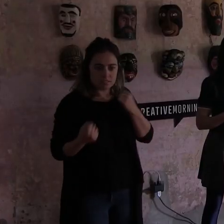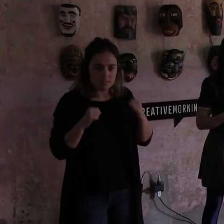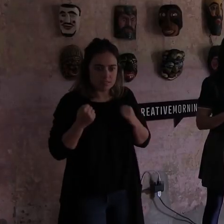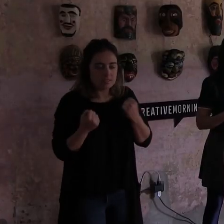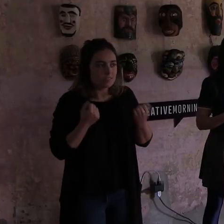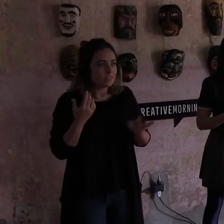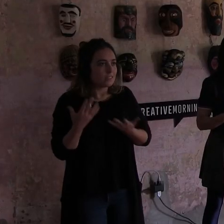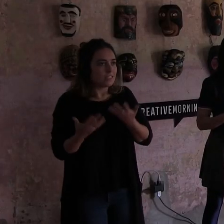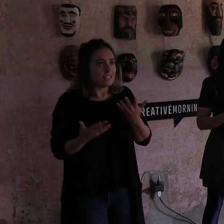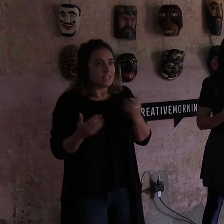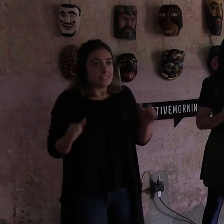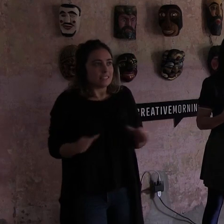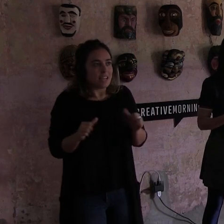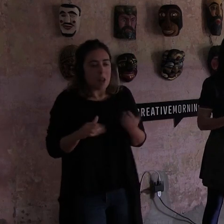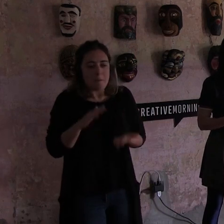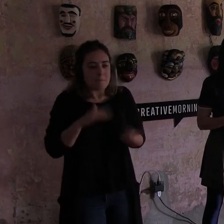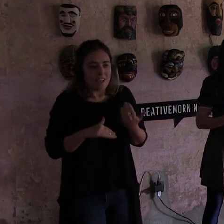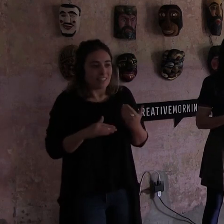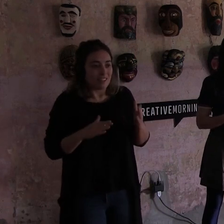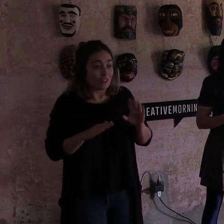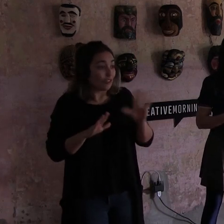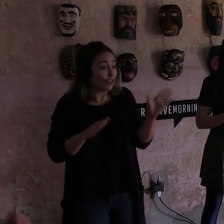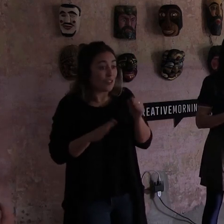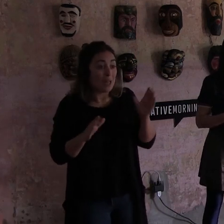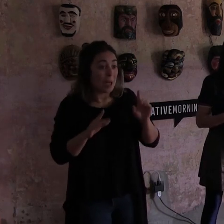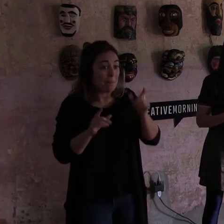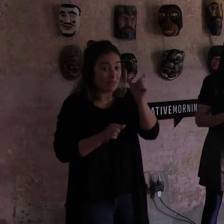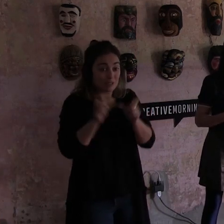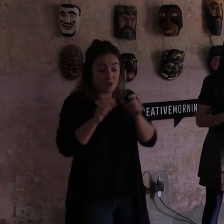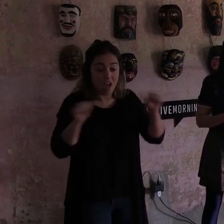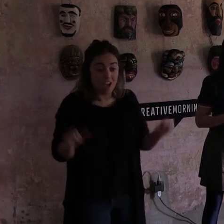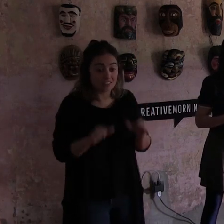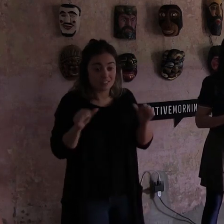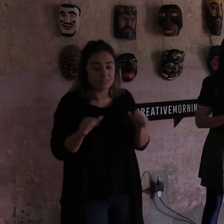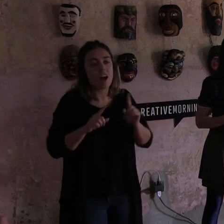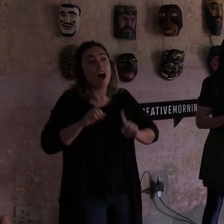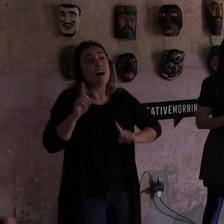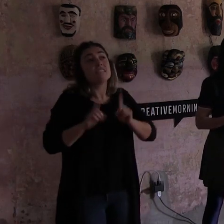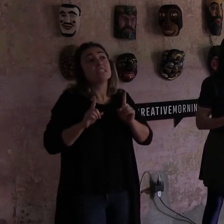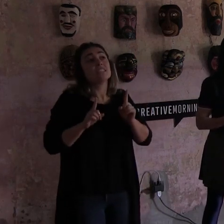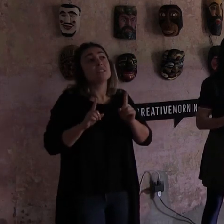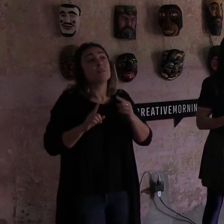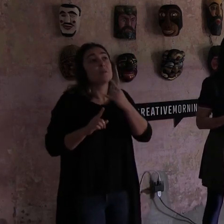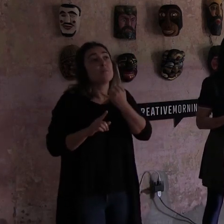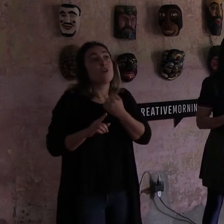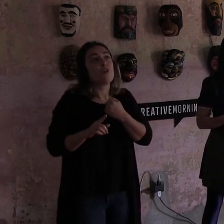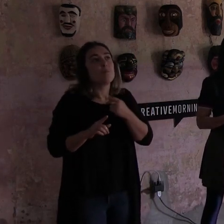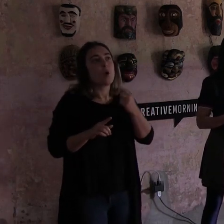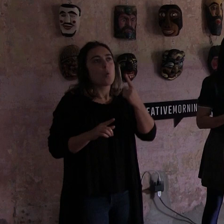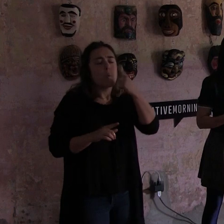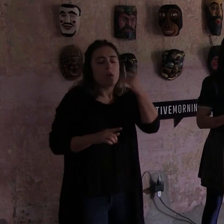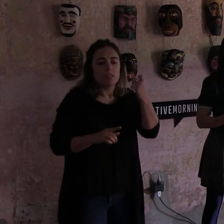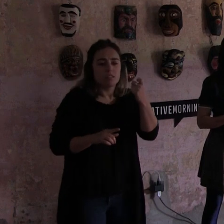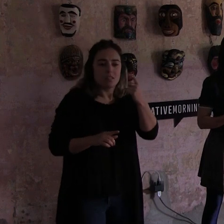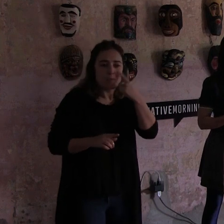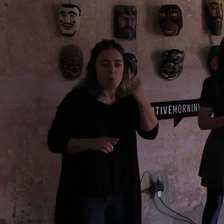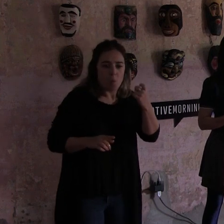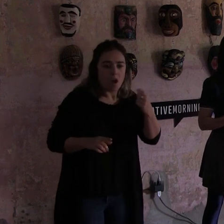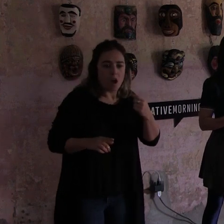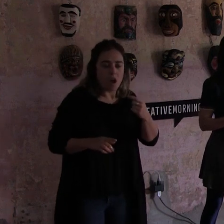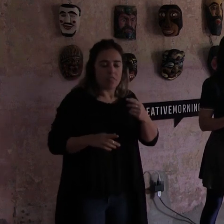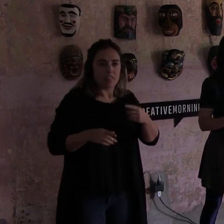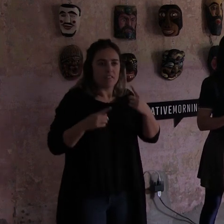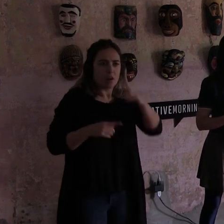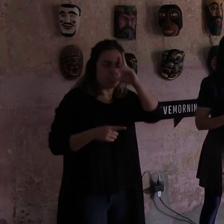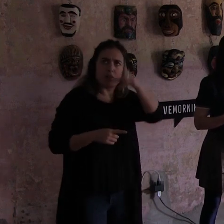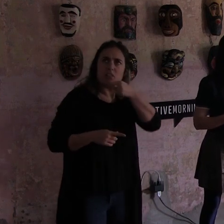es como lo que casi todo el mundo hace. A veces no toma conciencia de lo que hace realmente cuando